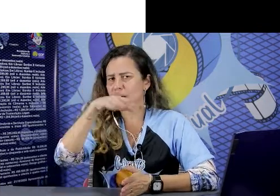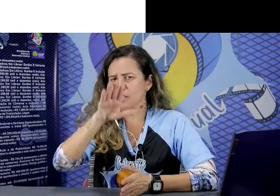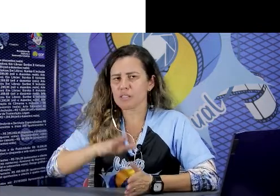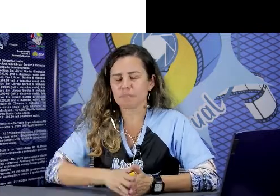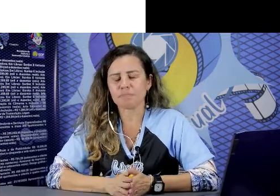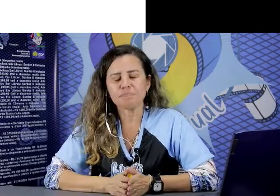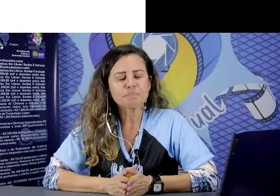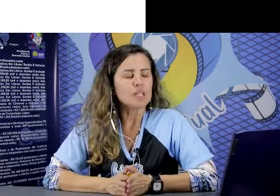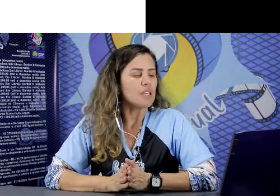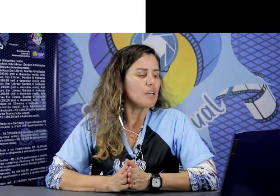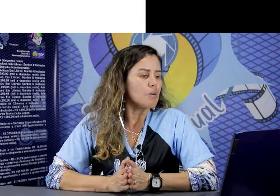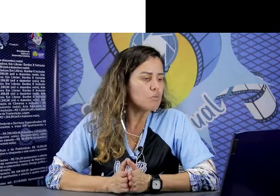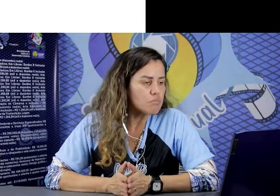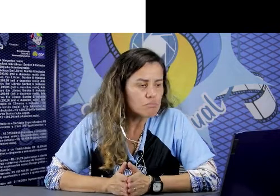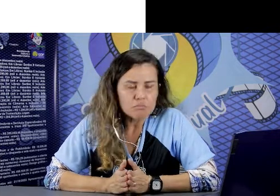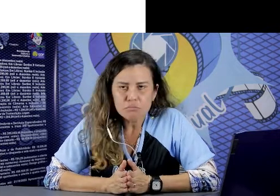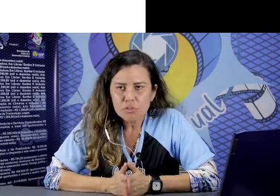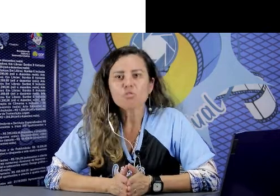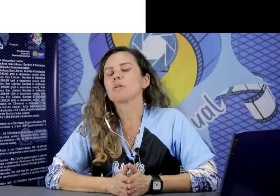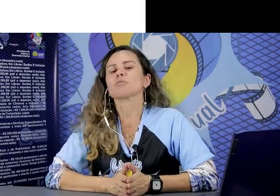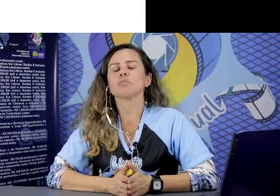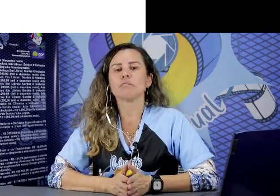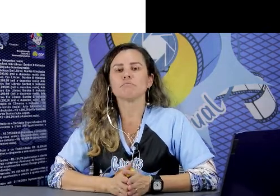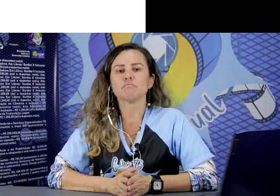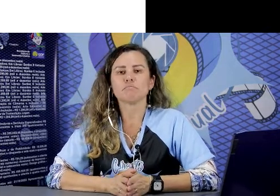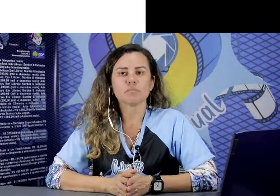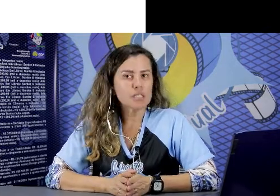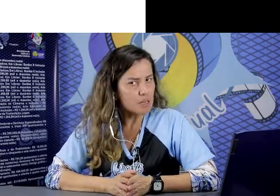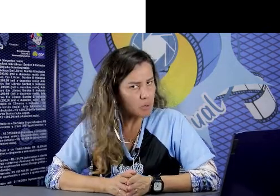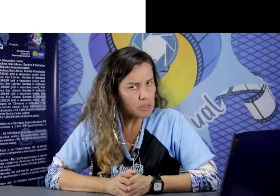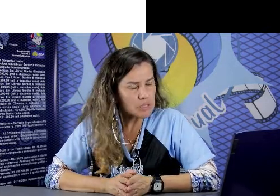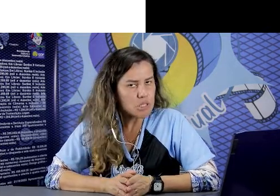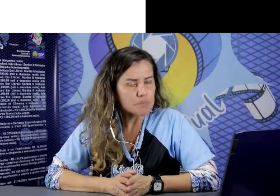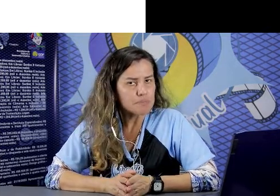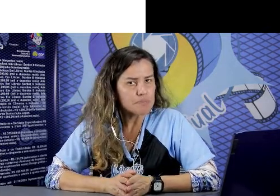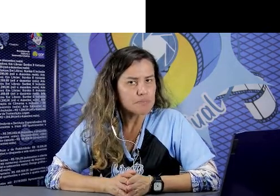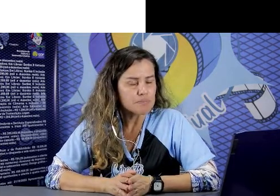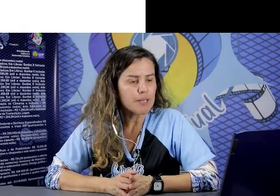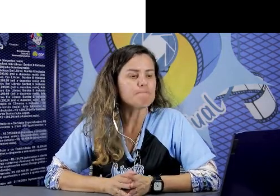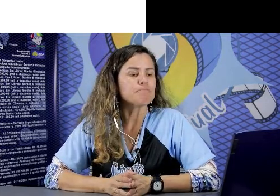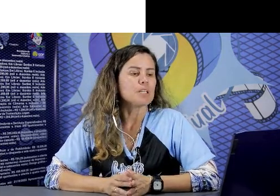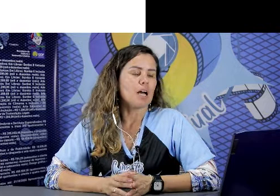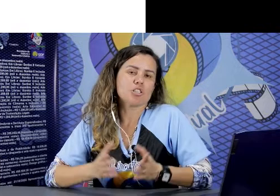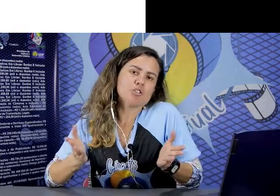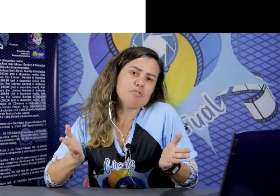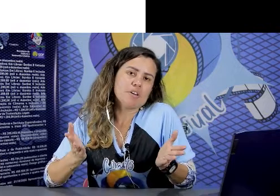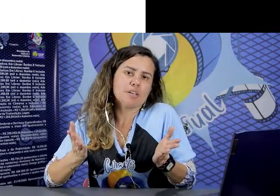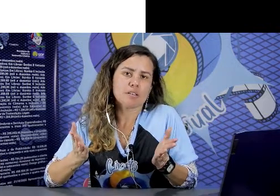países, um instrumento cultural. E ele é importante. né? A gente vê,